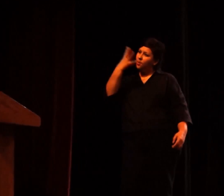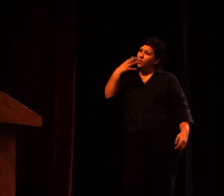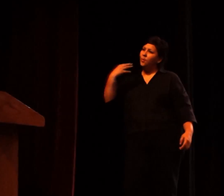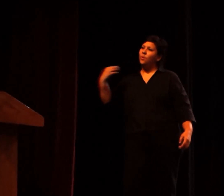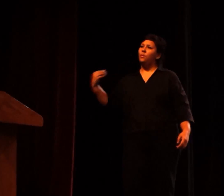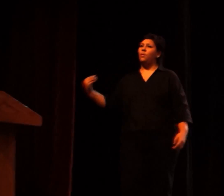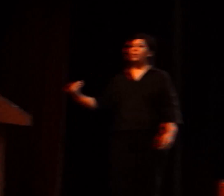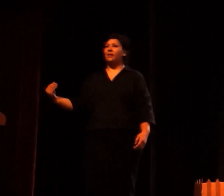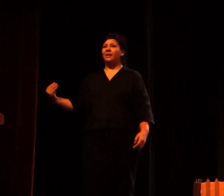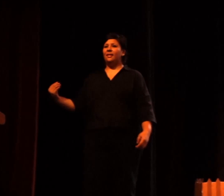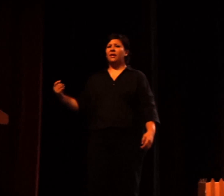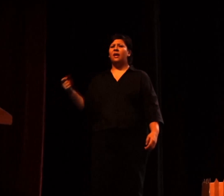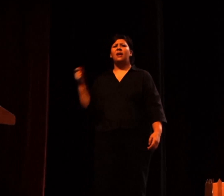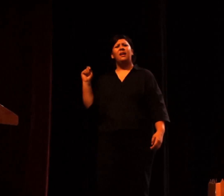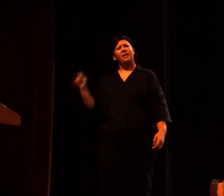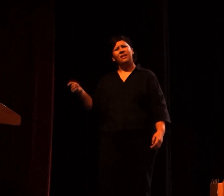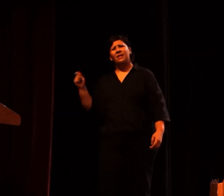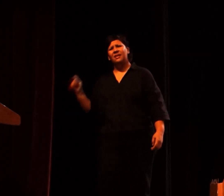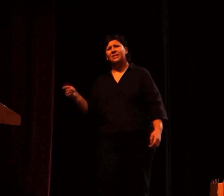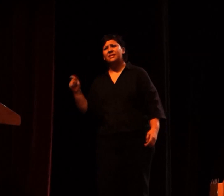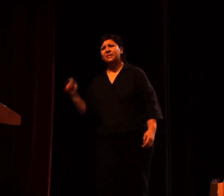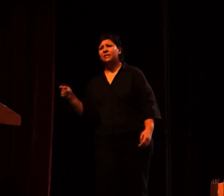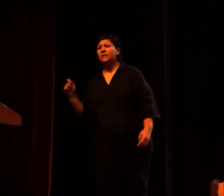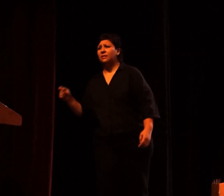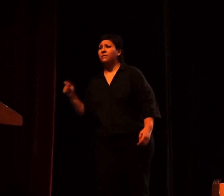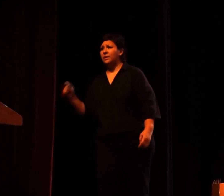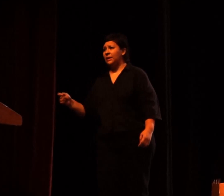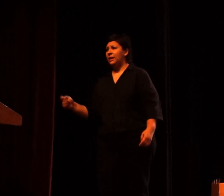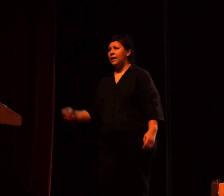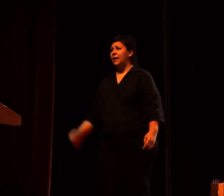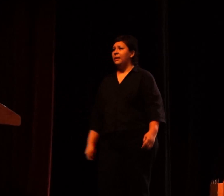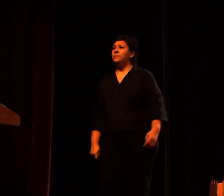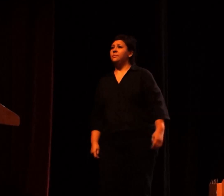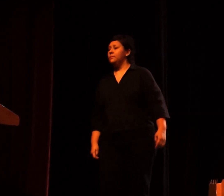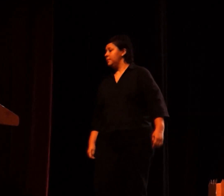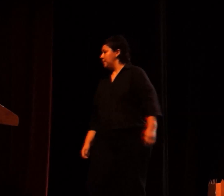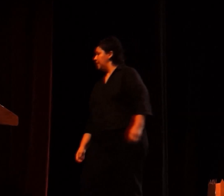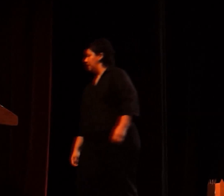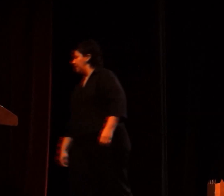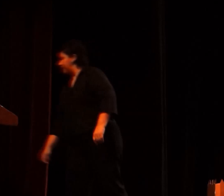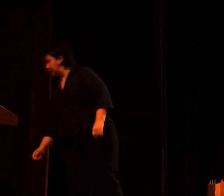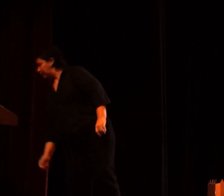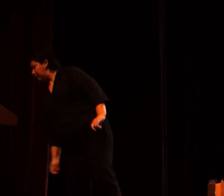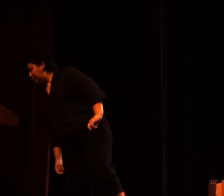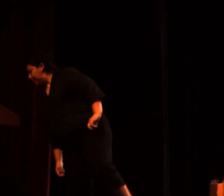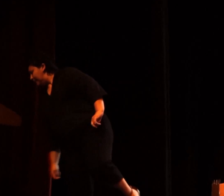Esta historia nos deja una moraleja. ¿Qué quiere decir?